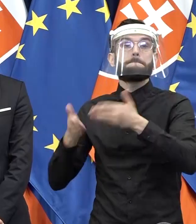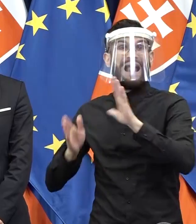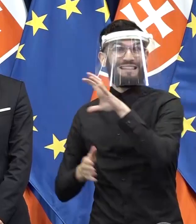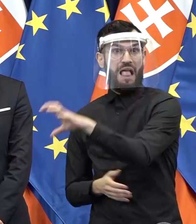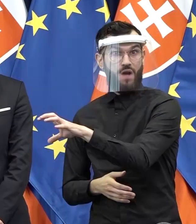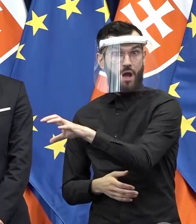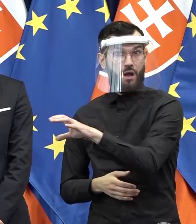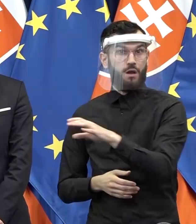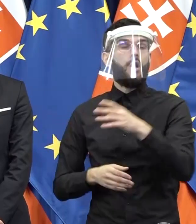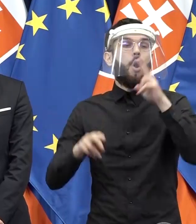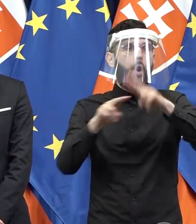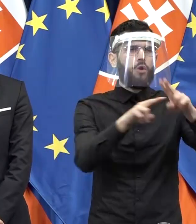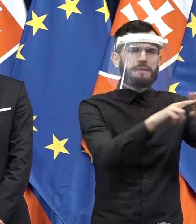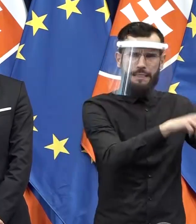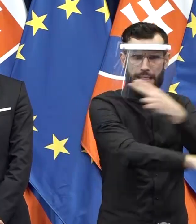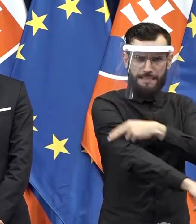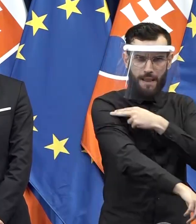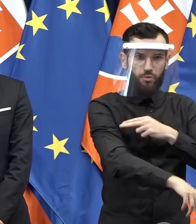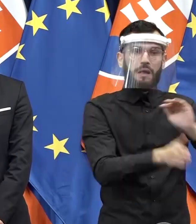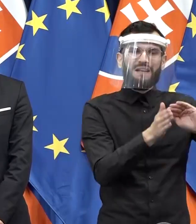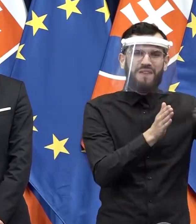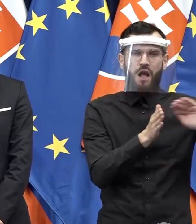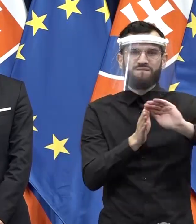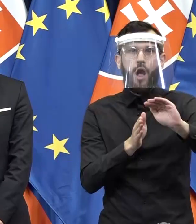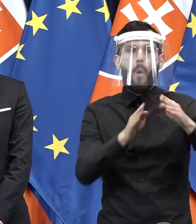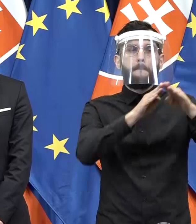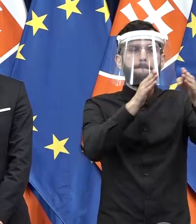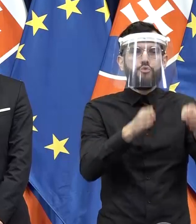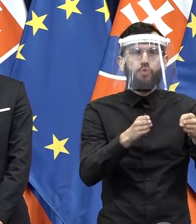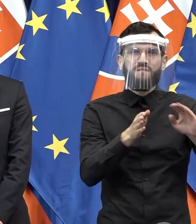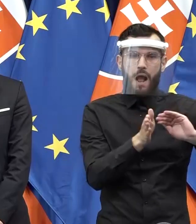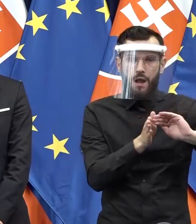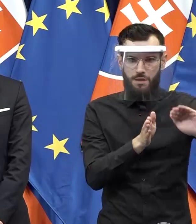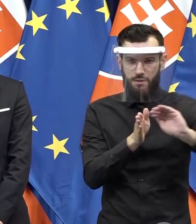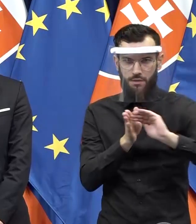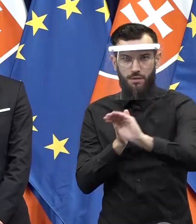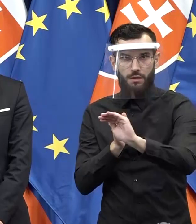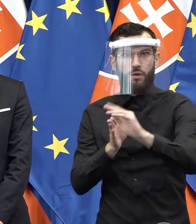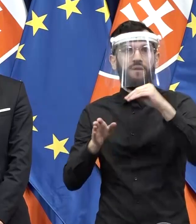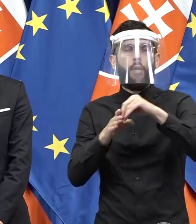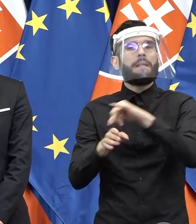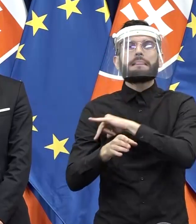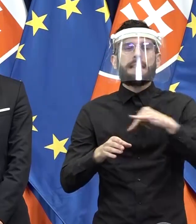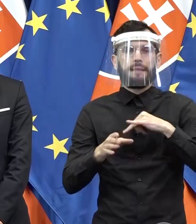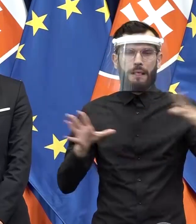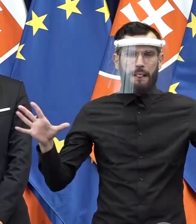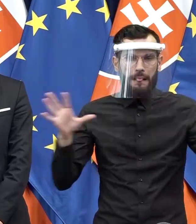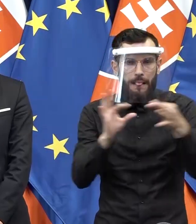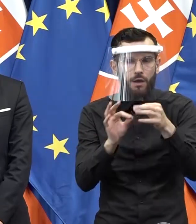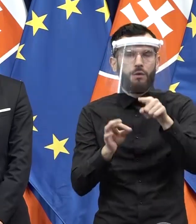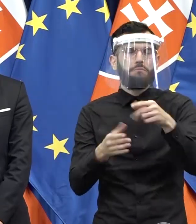tom v ostatných nemocnicách mali vyčlenené samostatné budovy alebo samostatné pavilóny, aby nedochádzalo k tomu, že